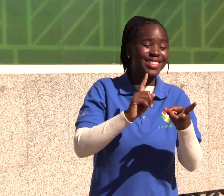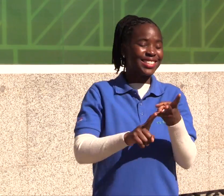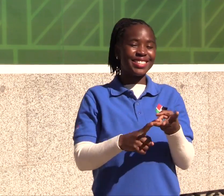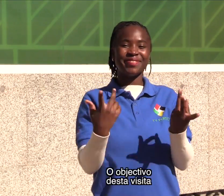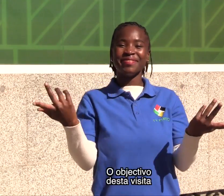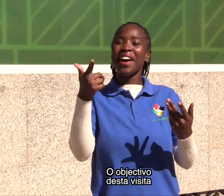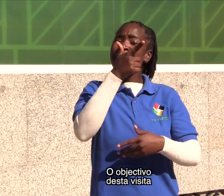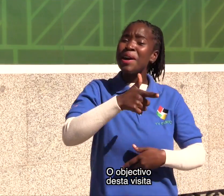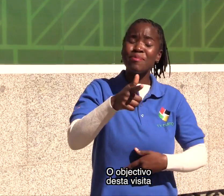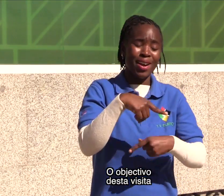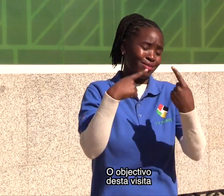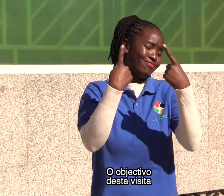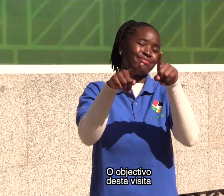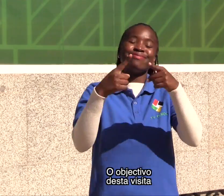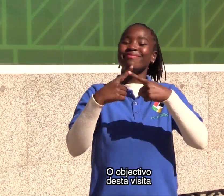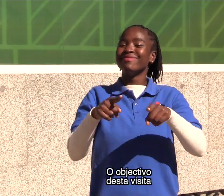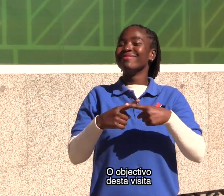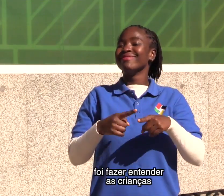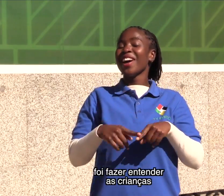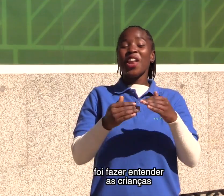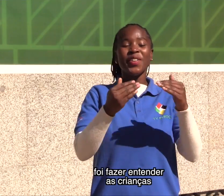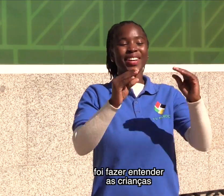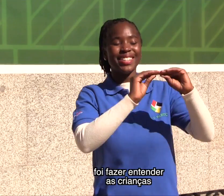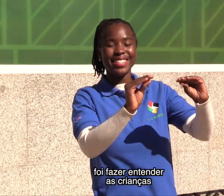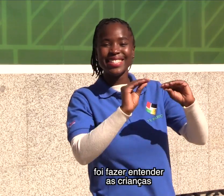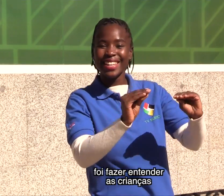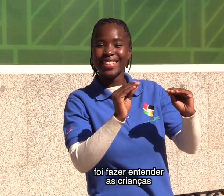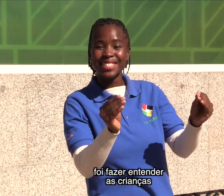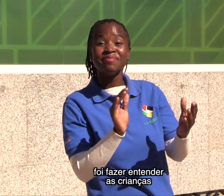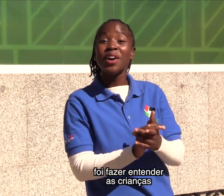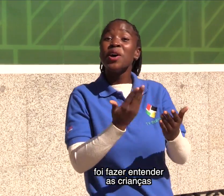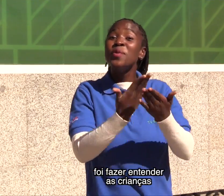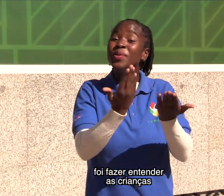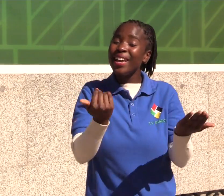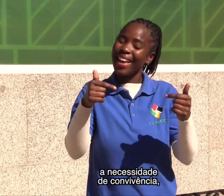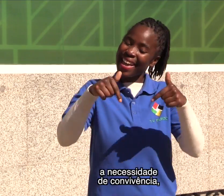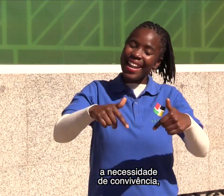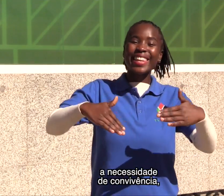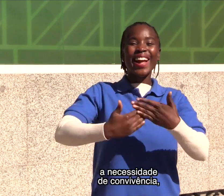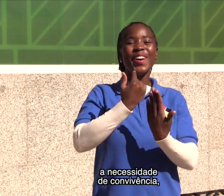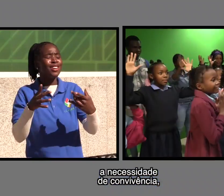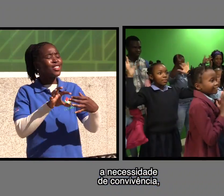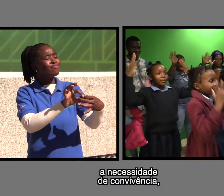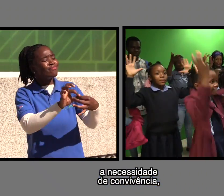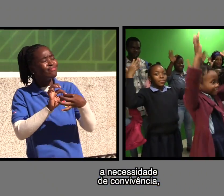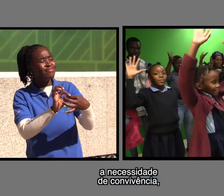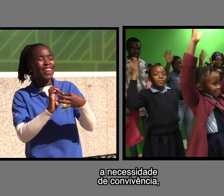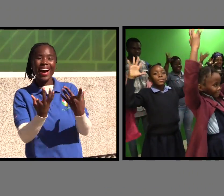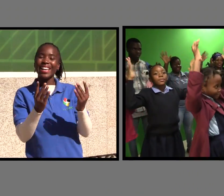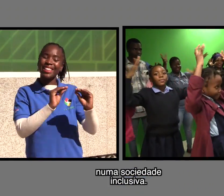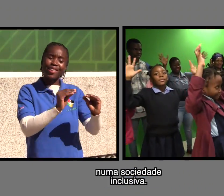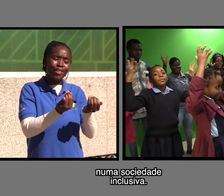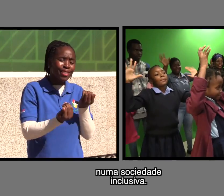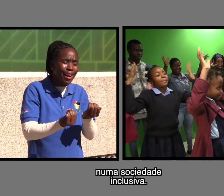O objetivo desta visita foi as crianças entenderem a necessidade de convivência numa sociedade